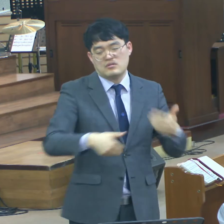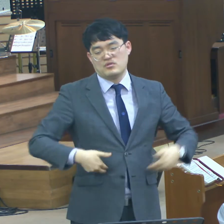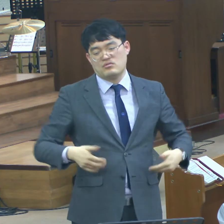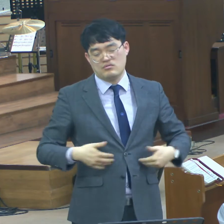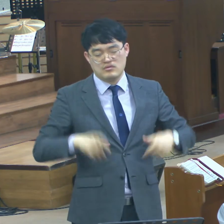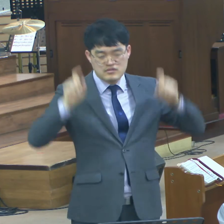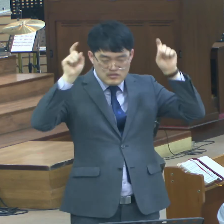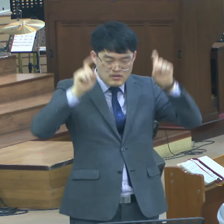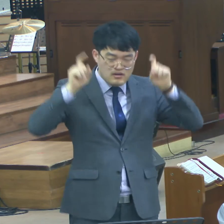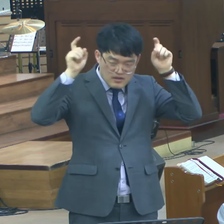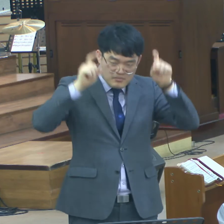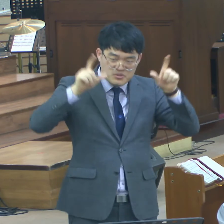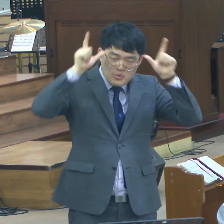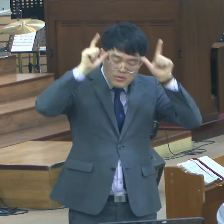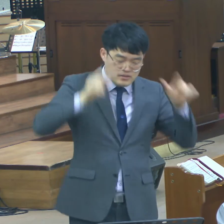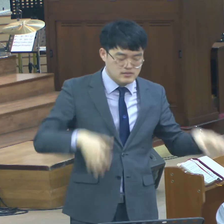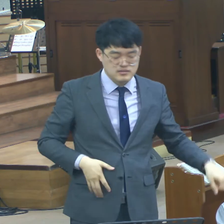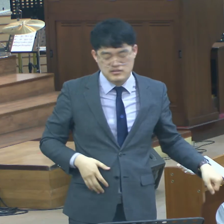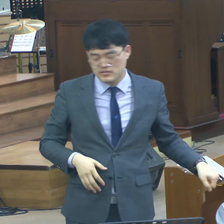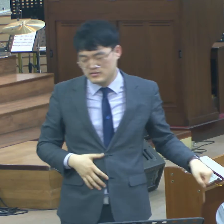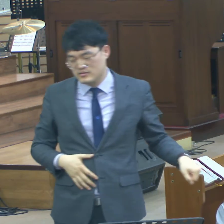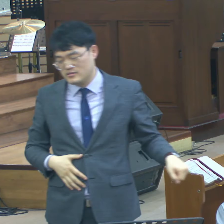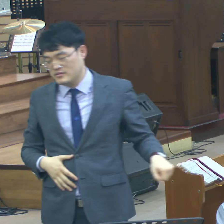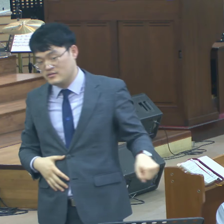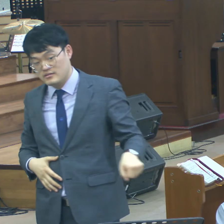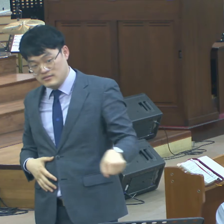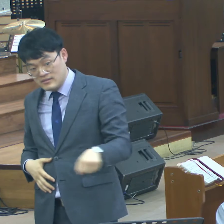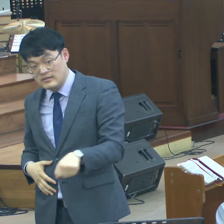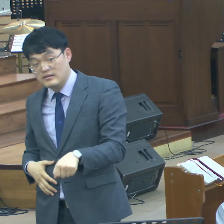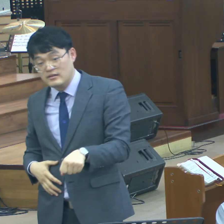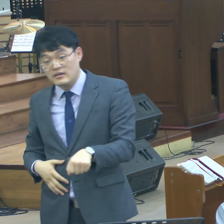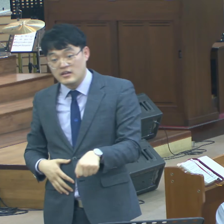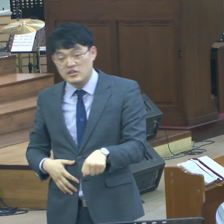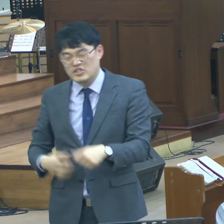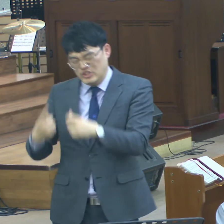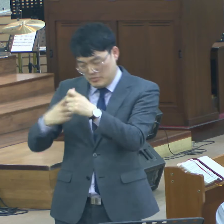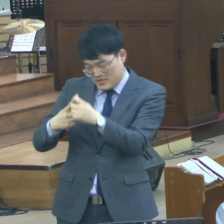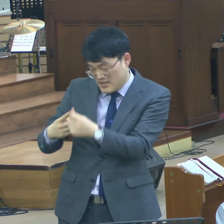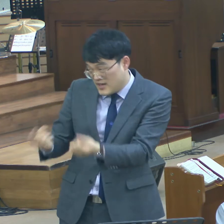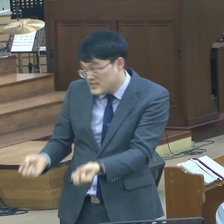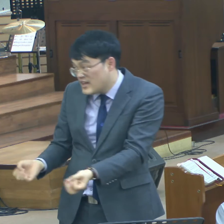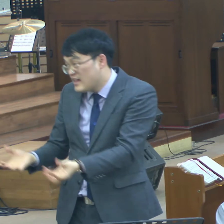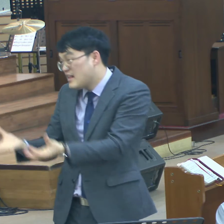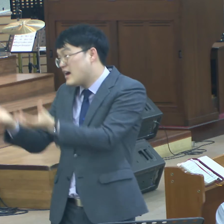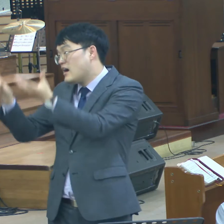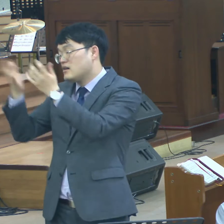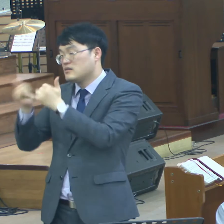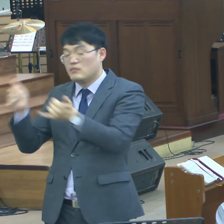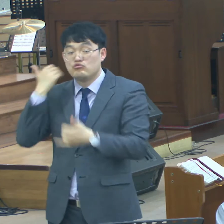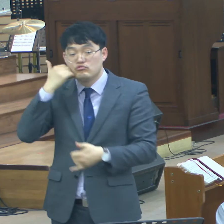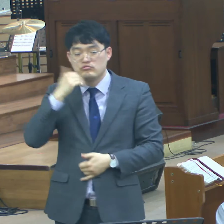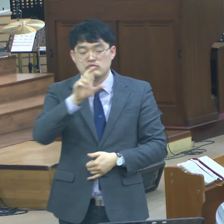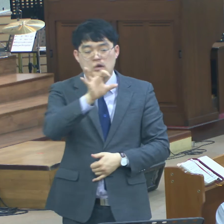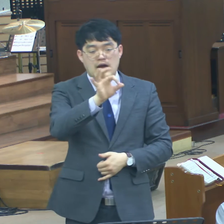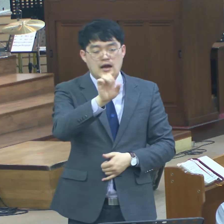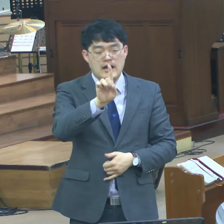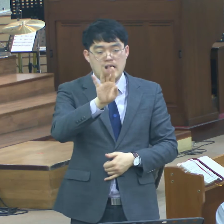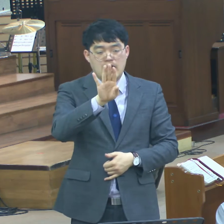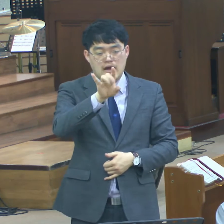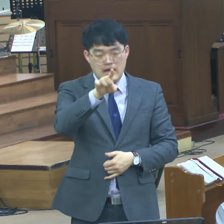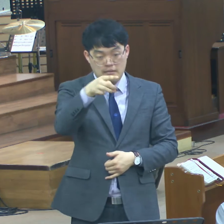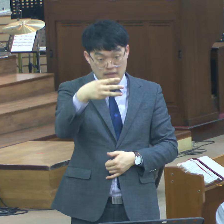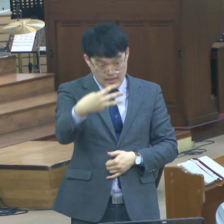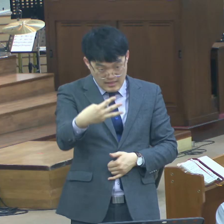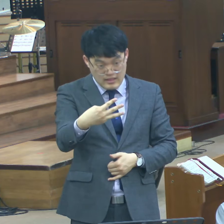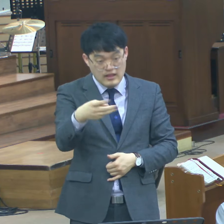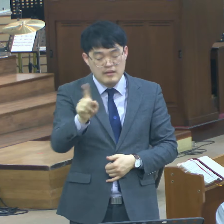그 첫 번째 제사를 드리고 제물을 바친 사람이 아벨이에요. 양의 새끼와 기름을 드렸어요. 그리고